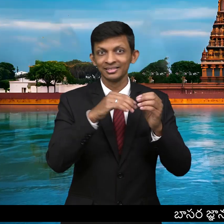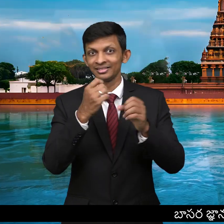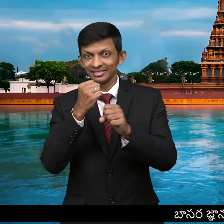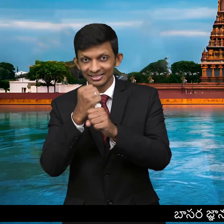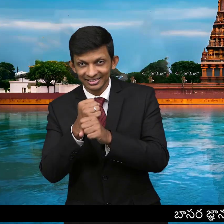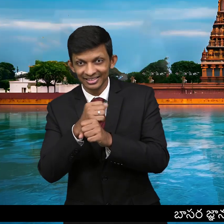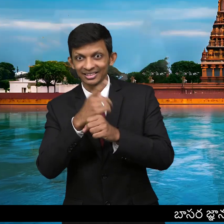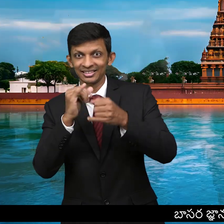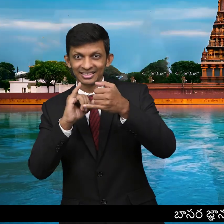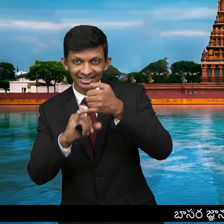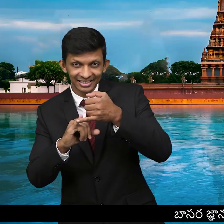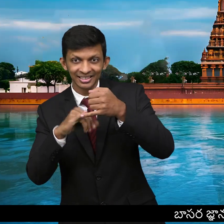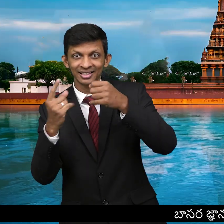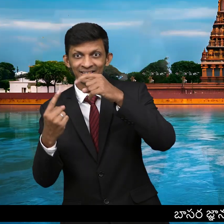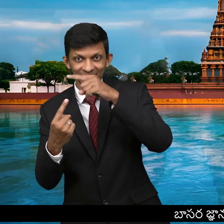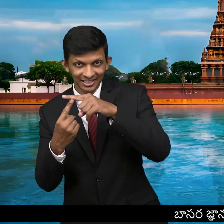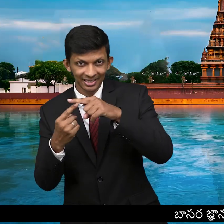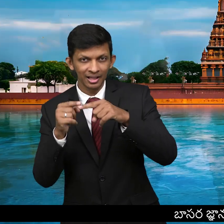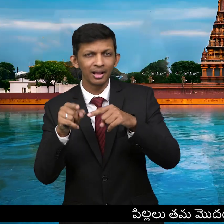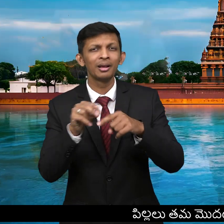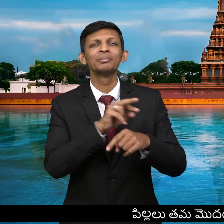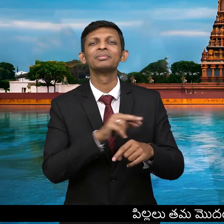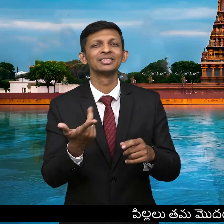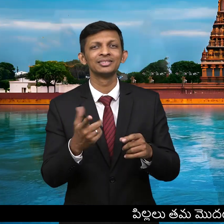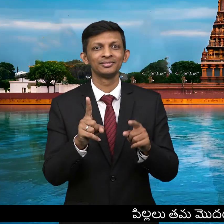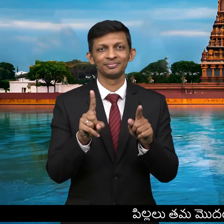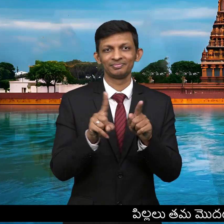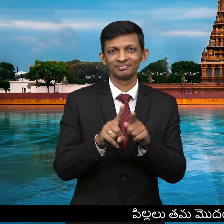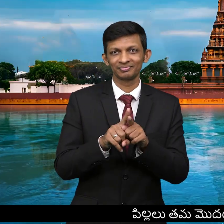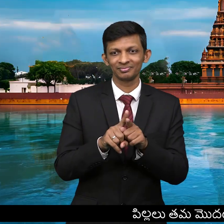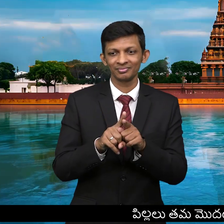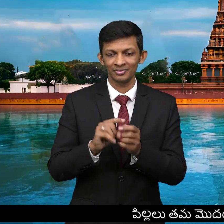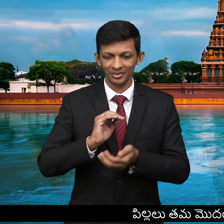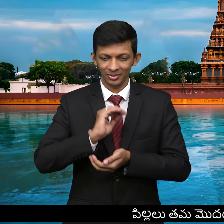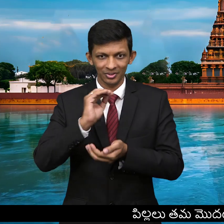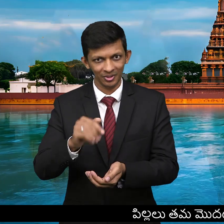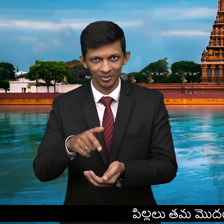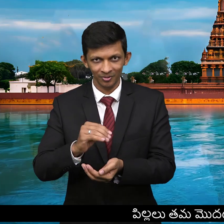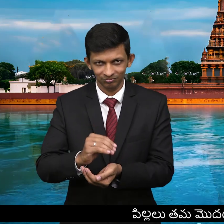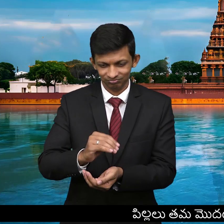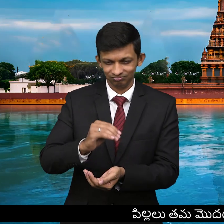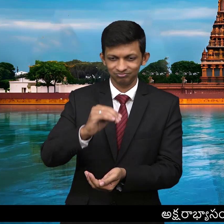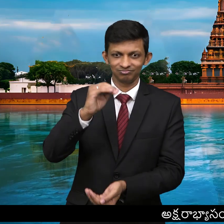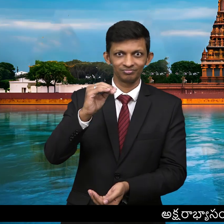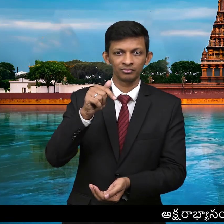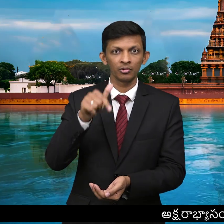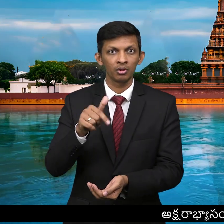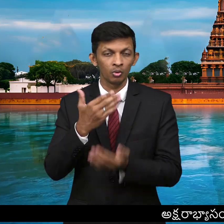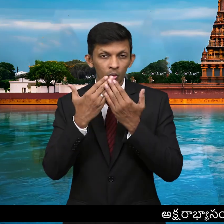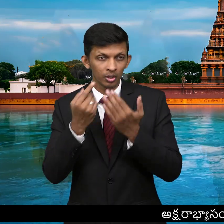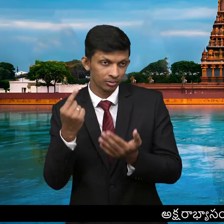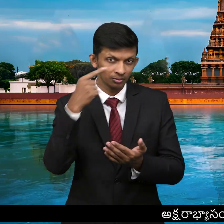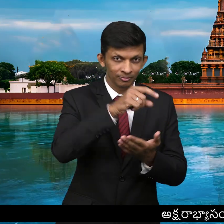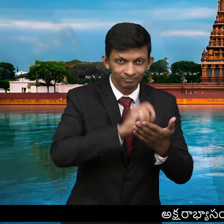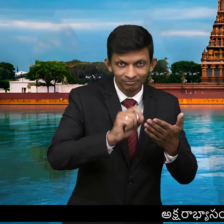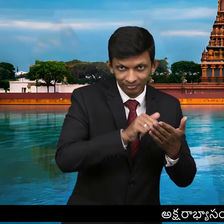బాసర జ్ఞాన సరస్వతి ఆలయం పిల్లలు తమ మొదటి విద్యాభ్యాస వేడుక అయిన